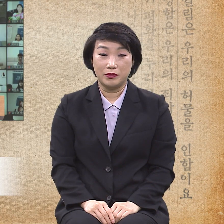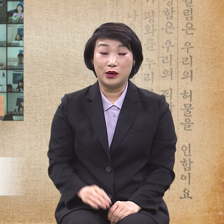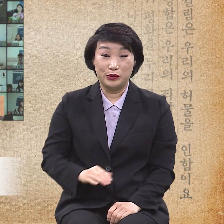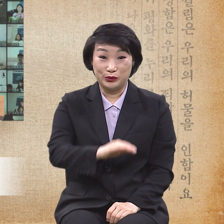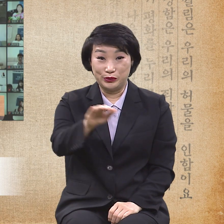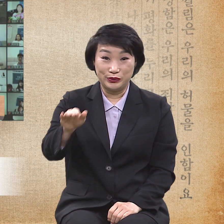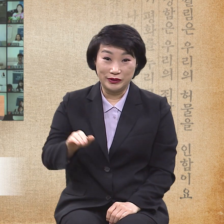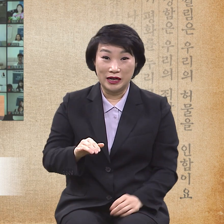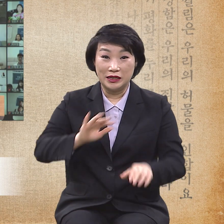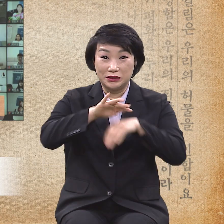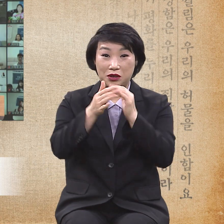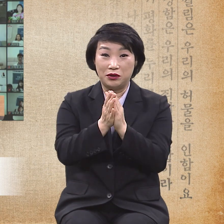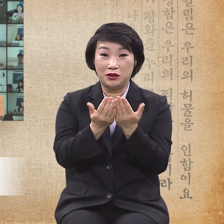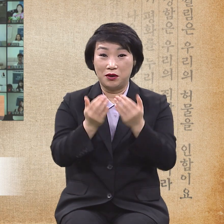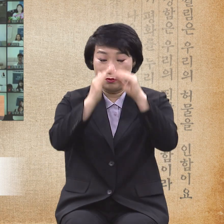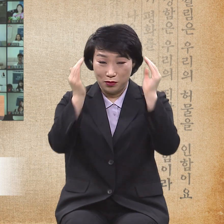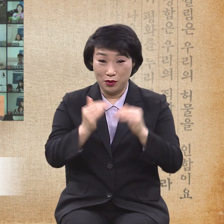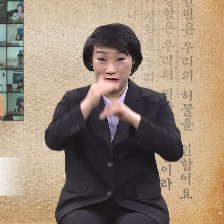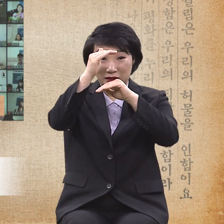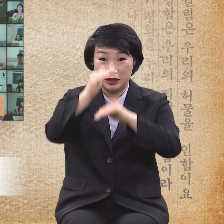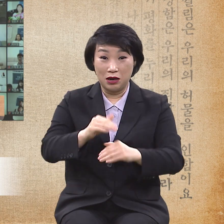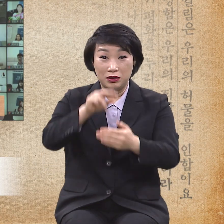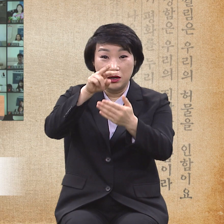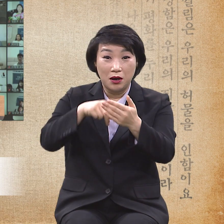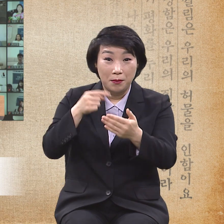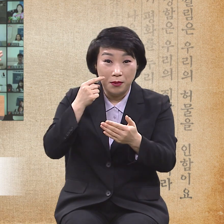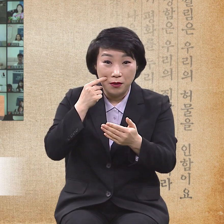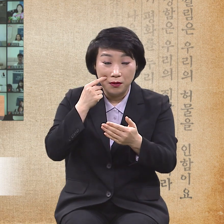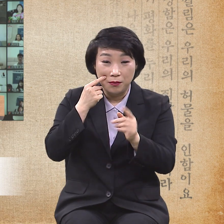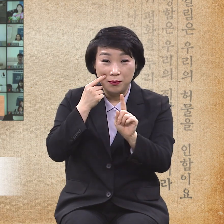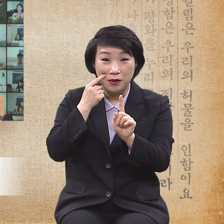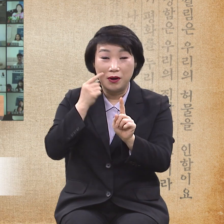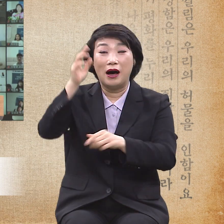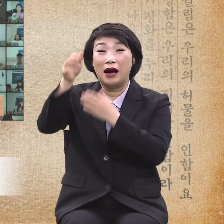우리가 성경 전체를 놓고 하나님이